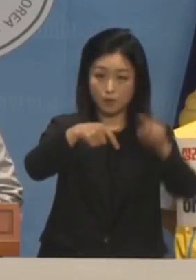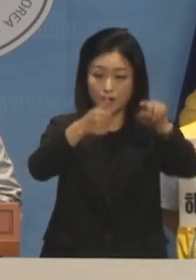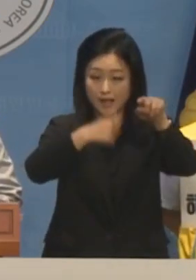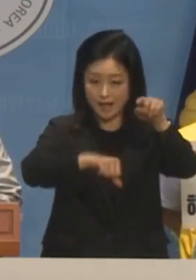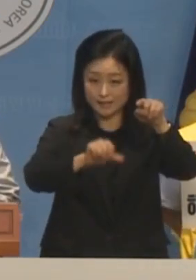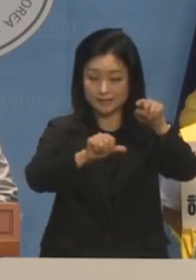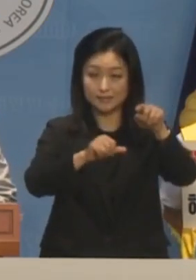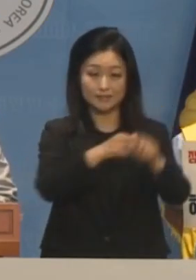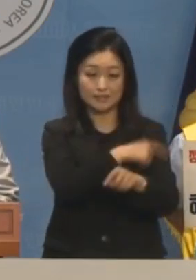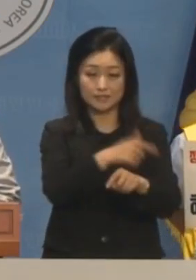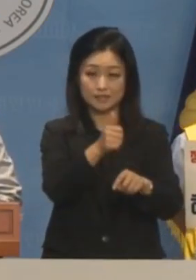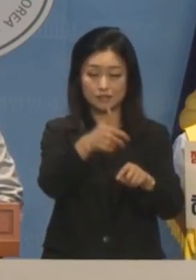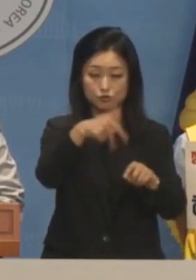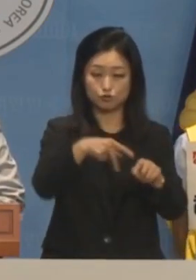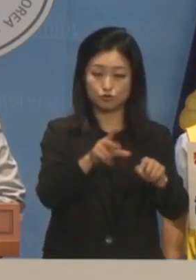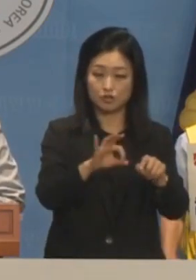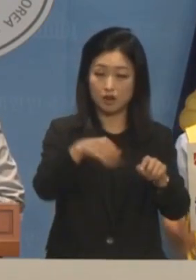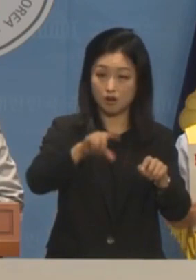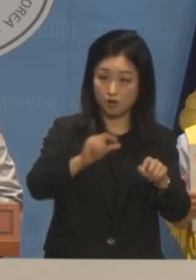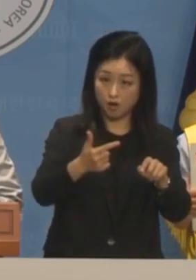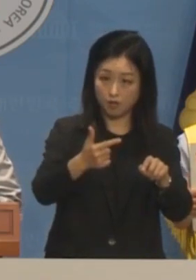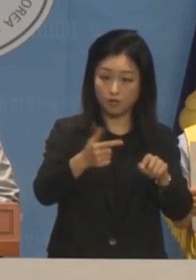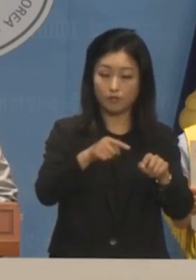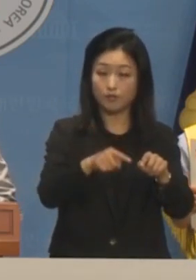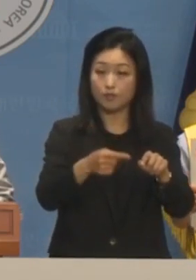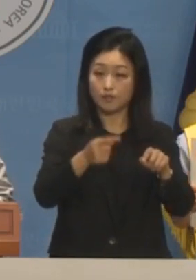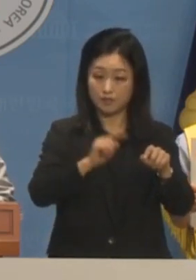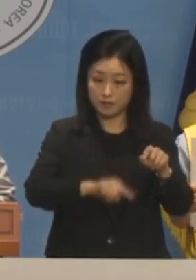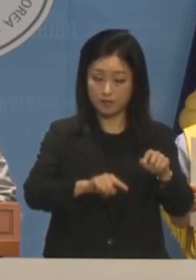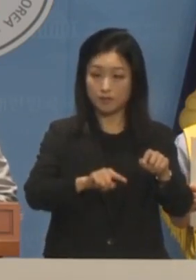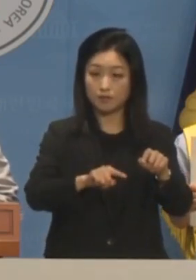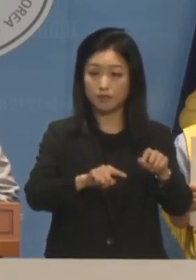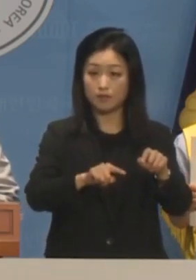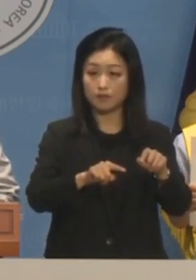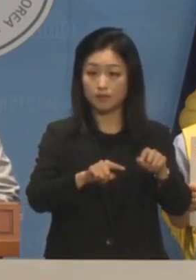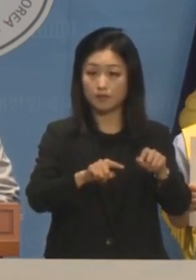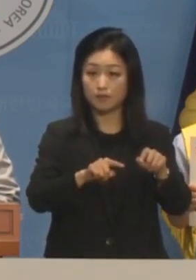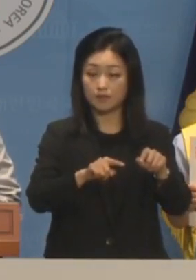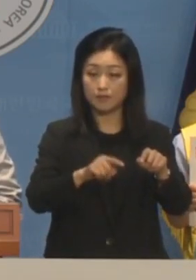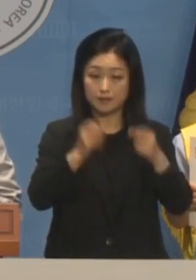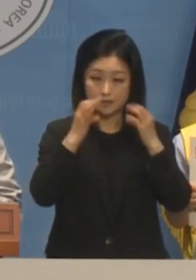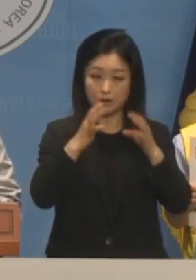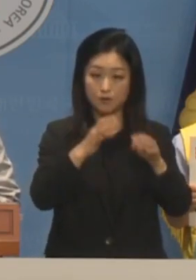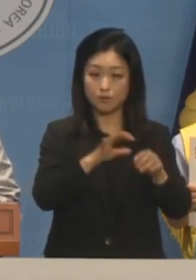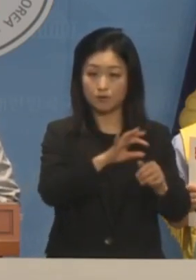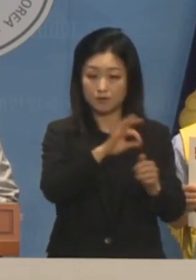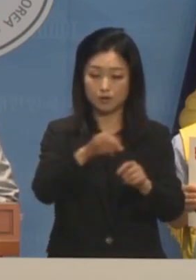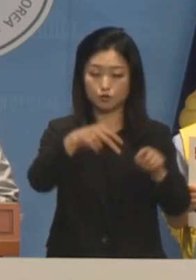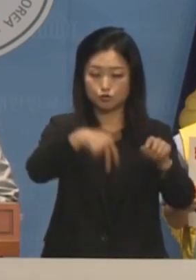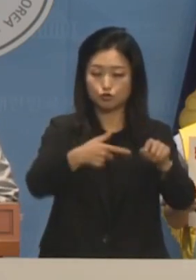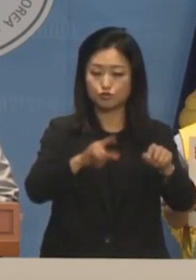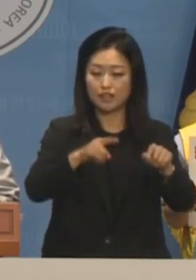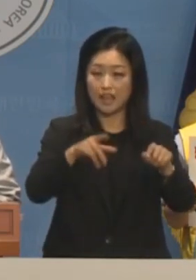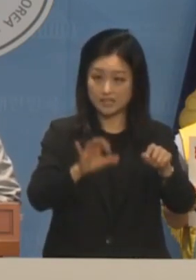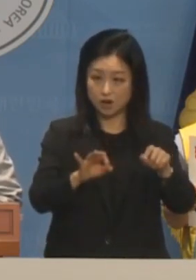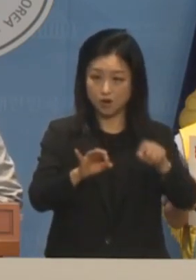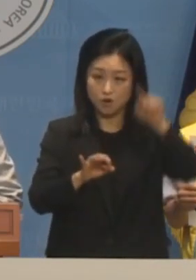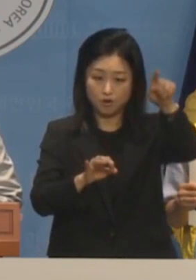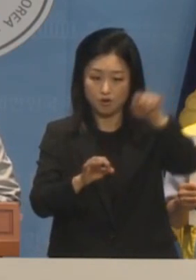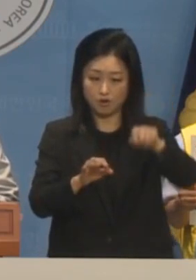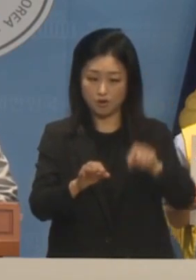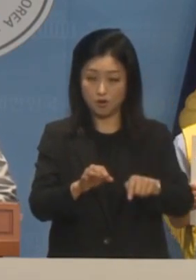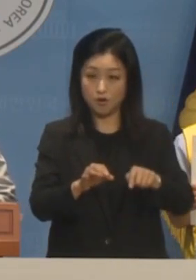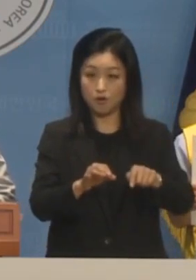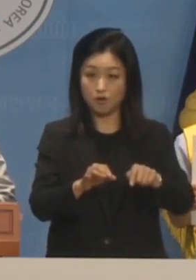전 이사장 주명건, 그리고 이번에 이 부임한 주대성으로 이어지는 이